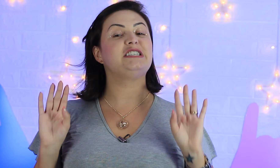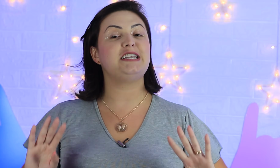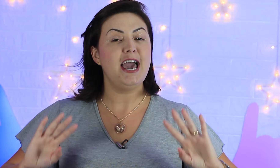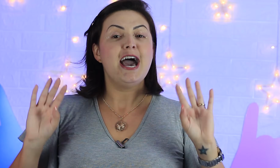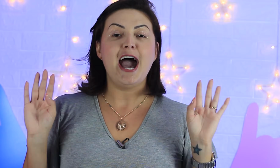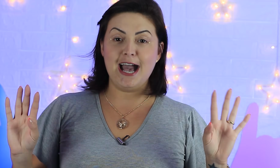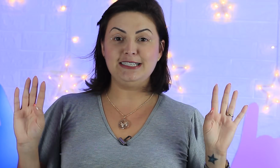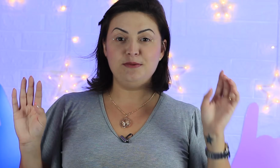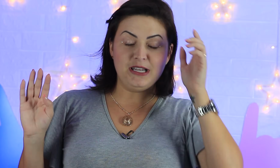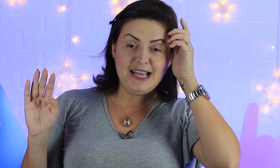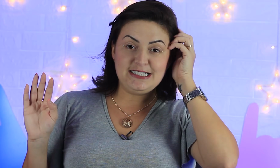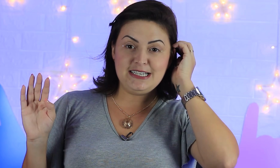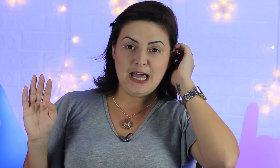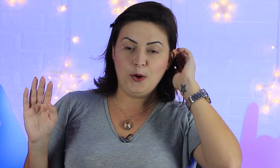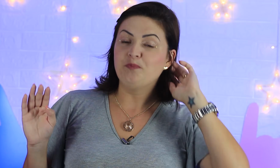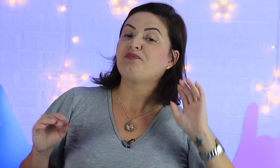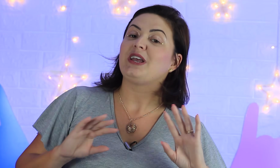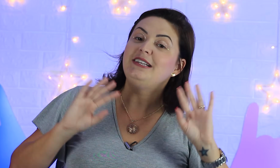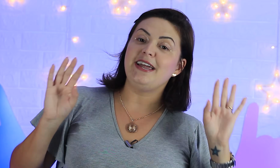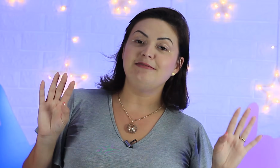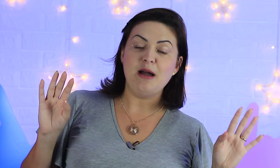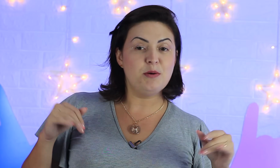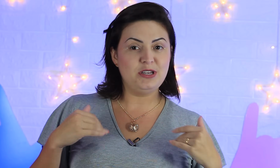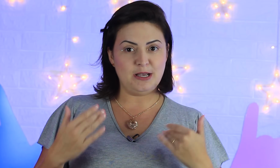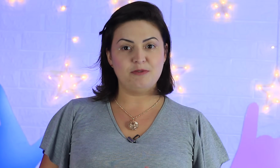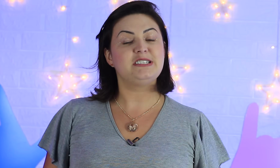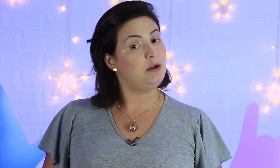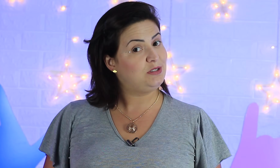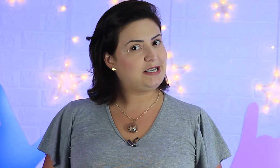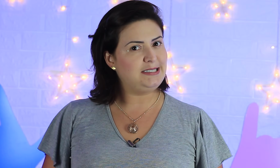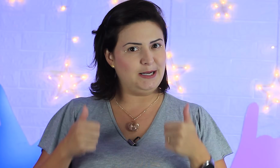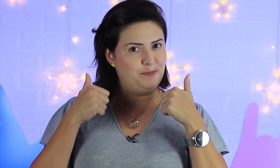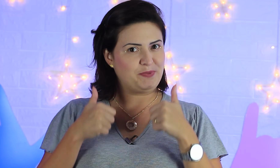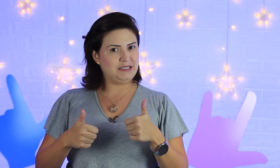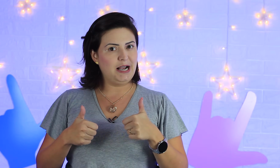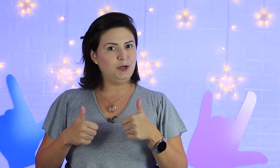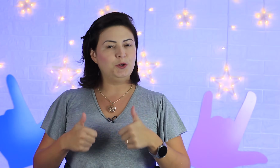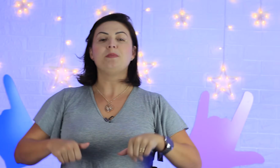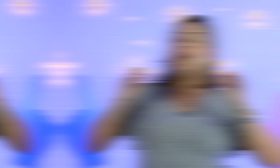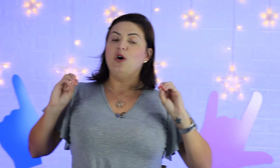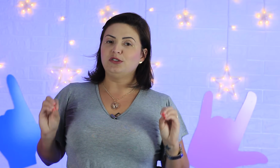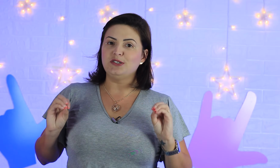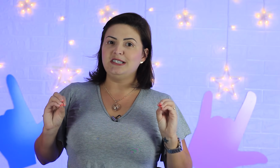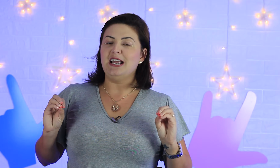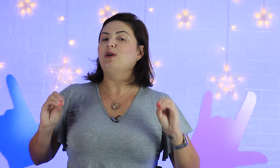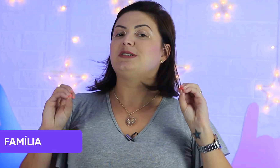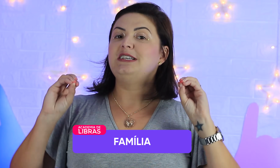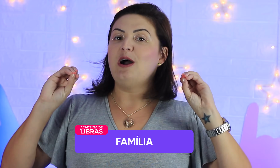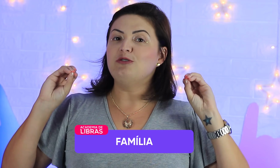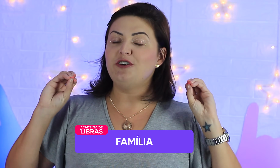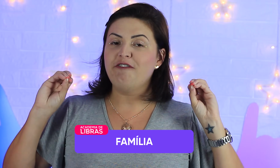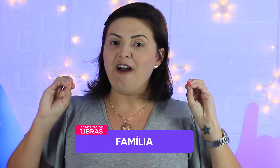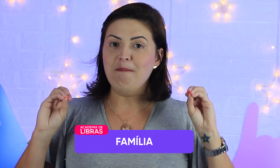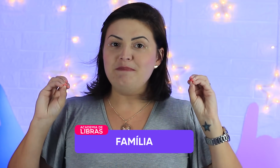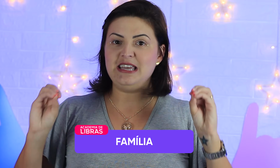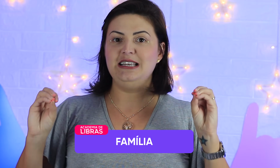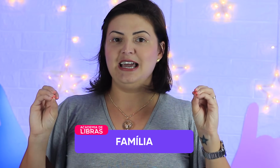você assimilar esse sinal e tentar memorizar pra você não esquecer, certo? Outro sinal. Sinal de família.